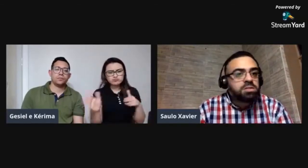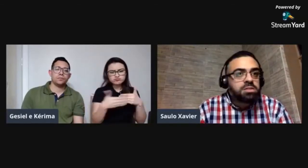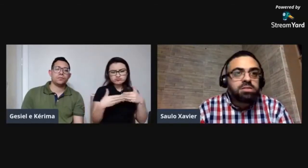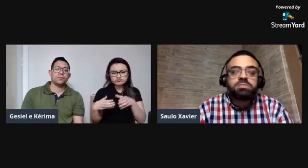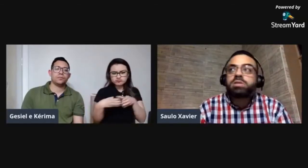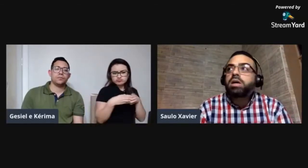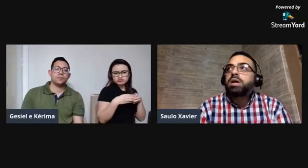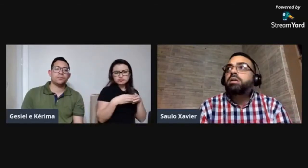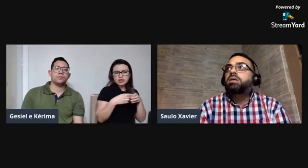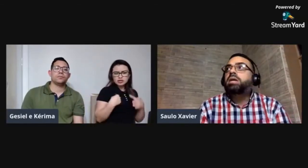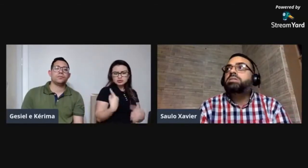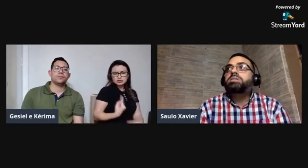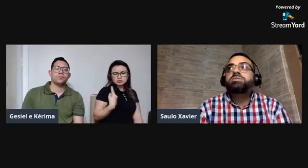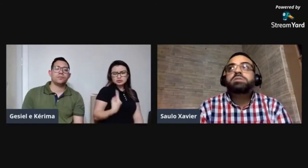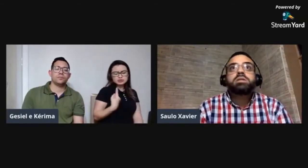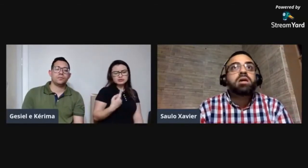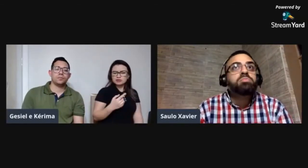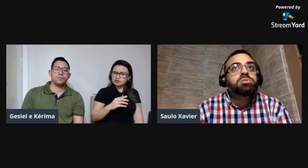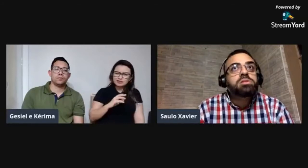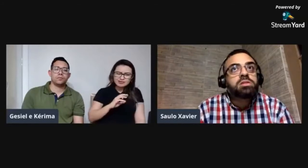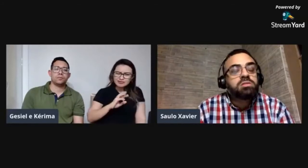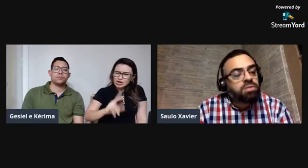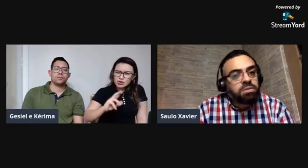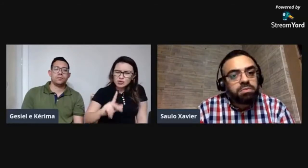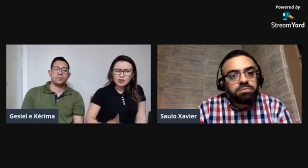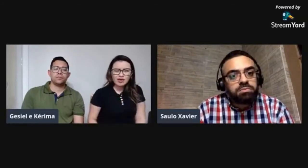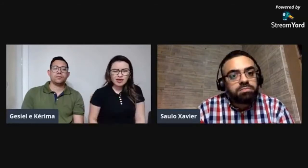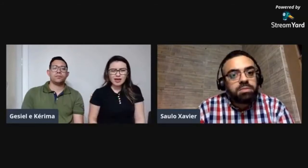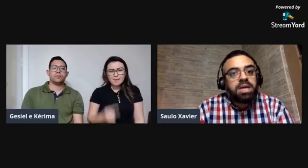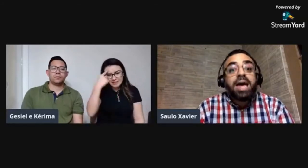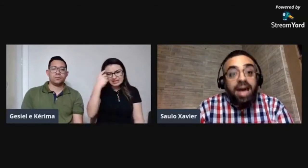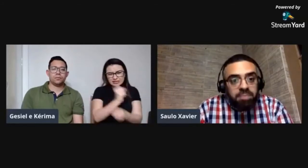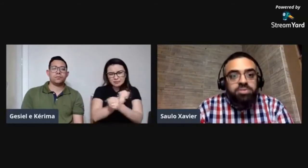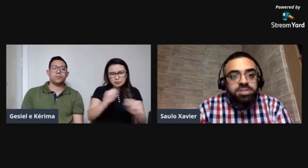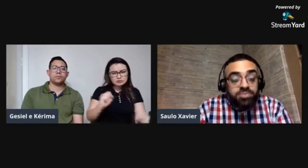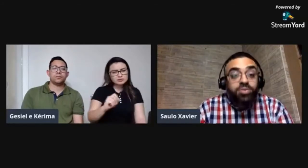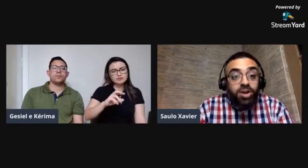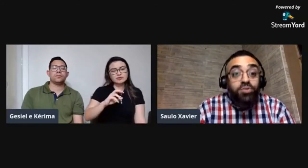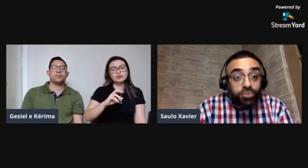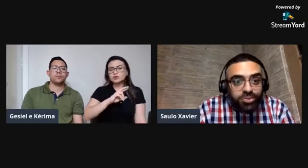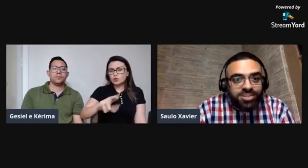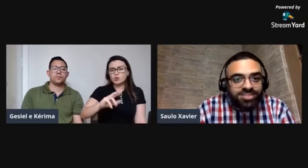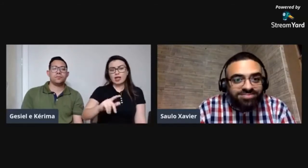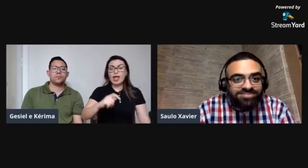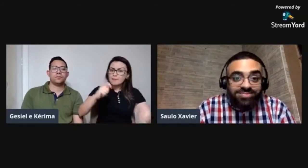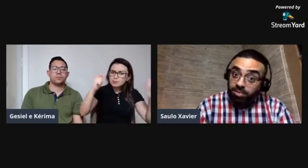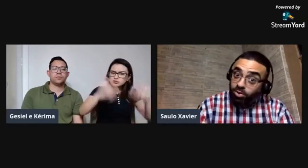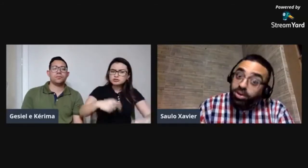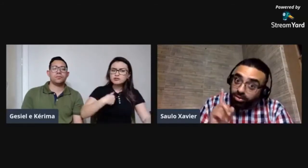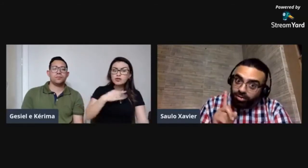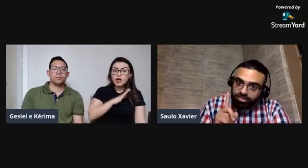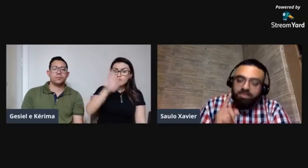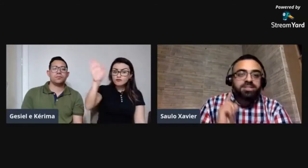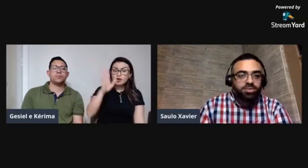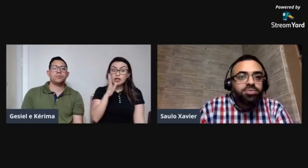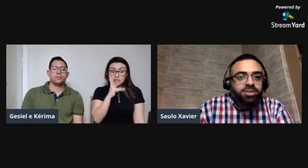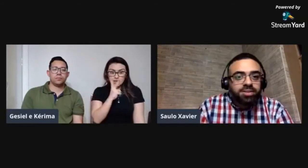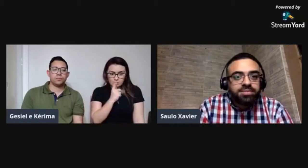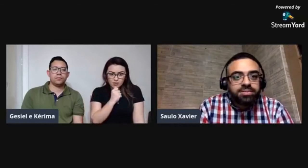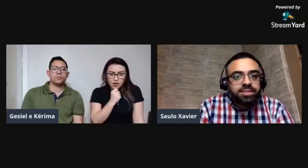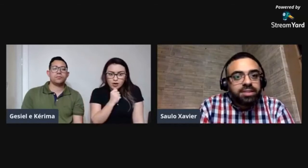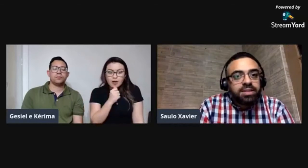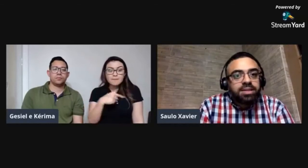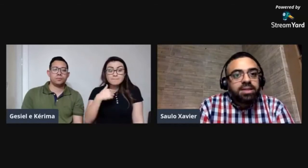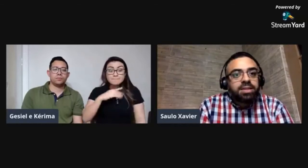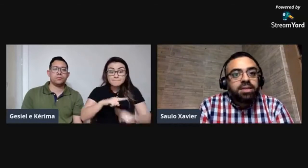estão sozinhos. Não achem que é impossível. É possível. Eu fui. Demorou, mas eu